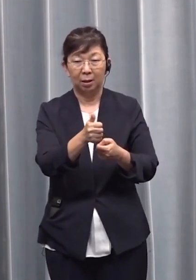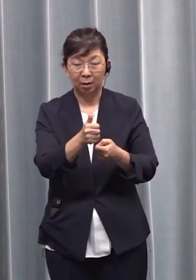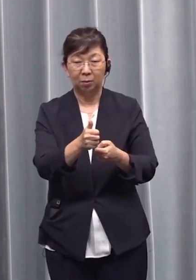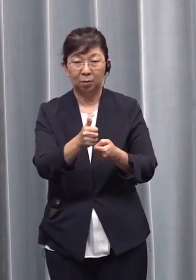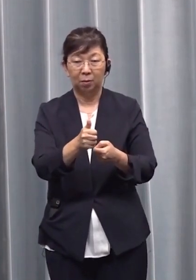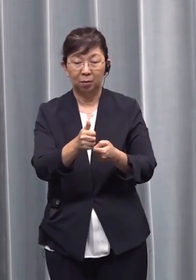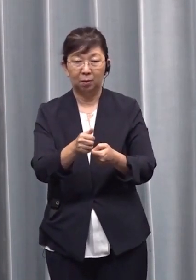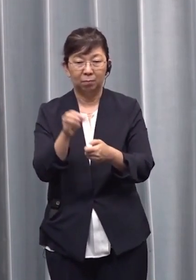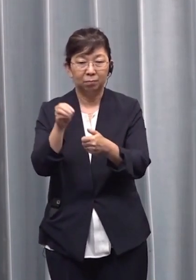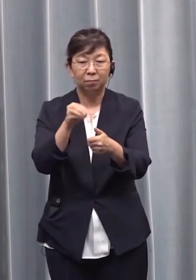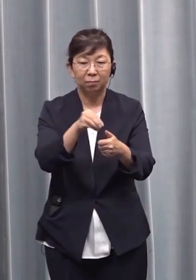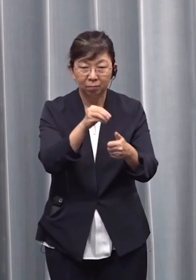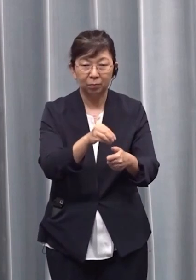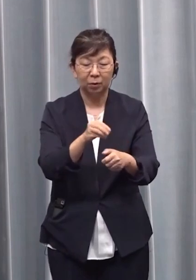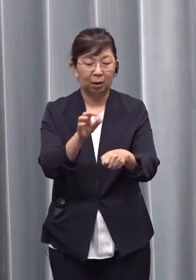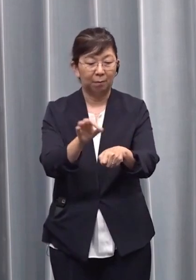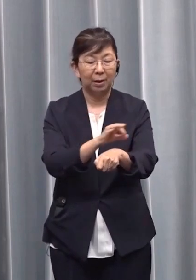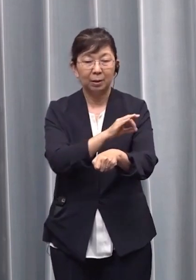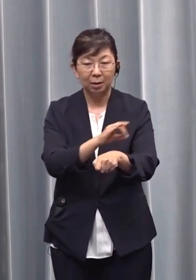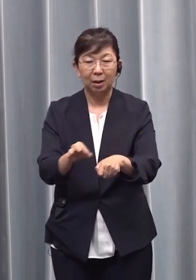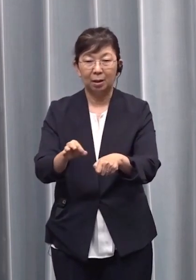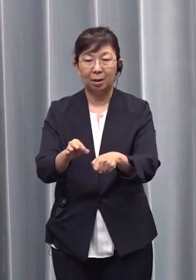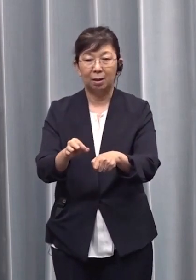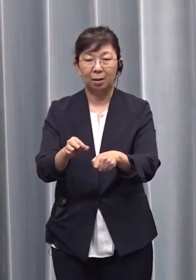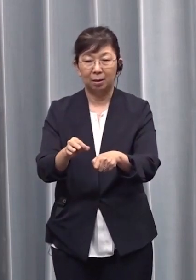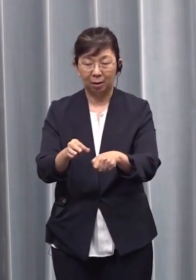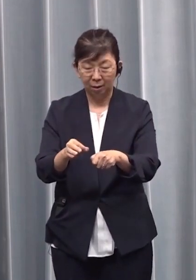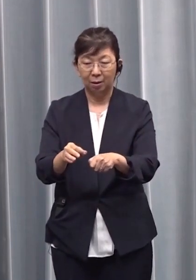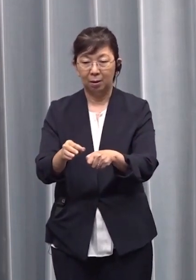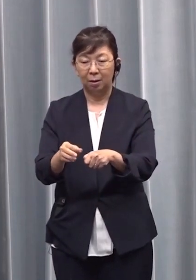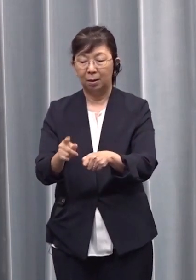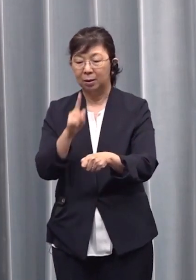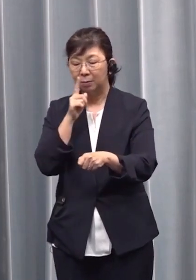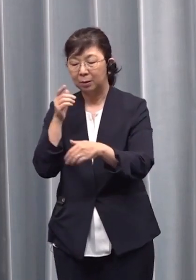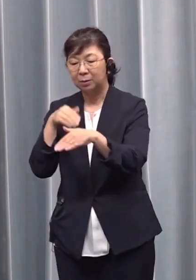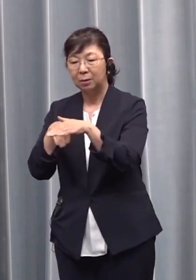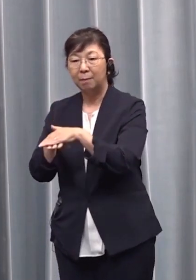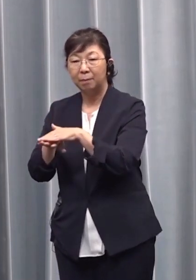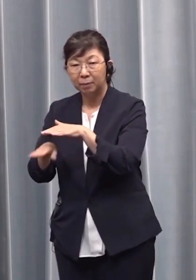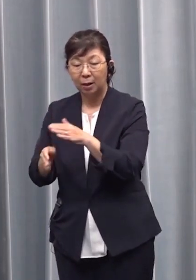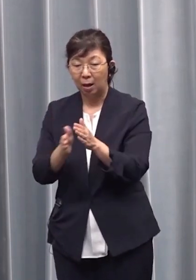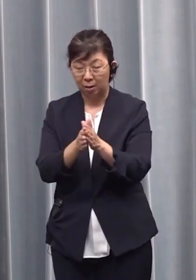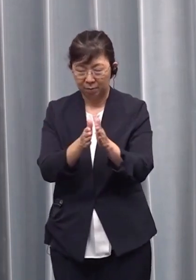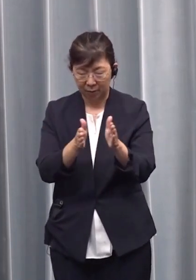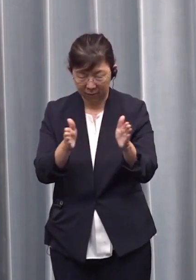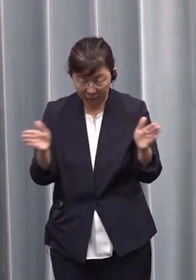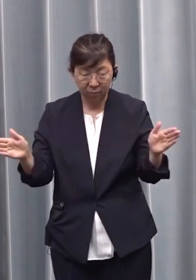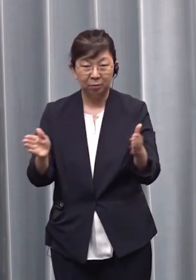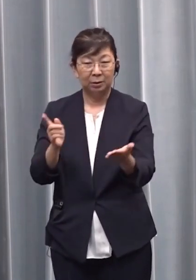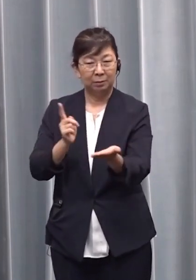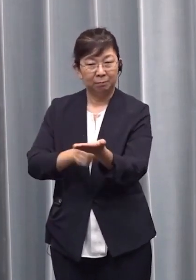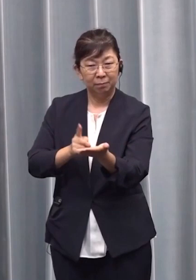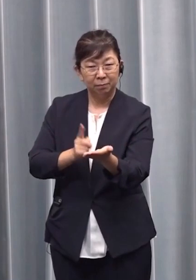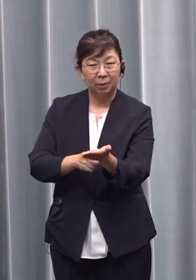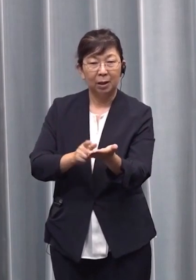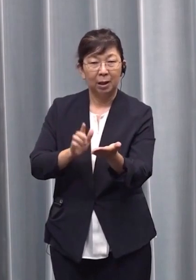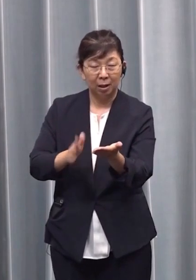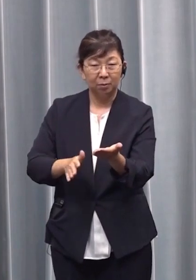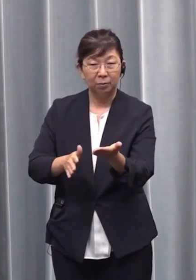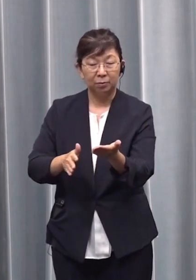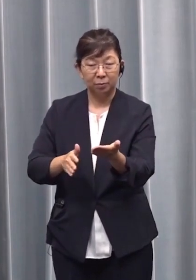とか、それからメディアの黙殺、企業スポンサー企業の黙殺ということも幅広く指摘されていて、これは戦後エンタメ界